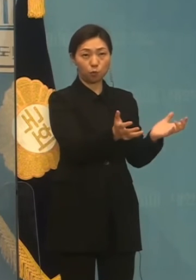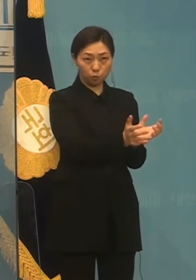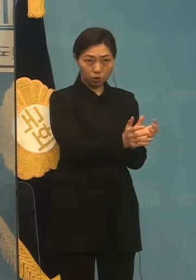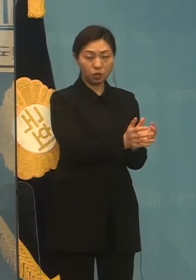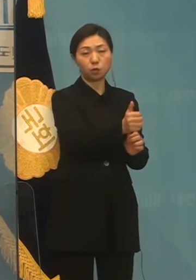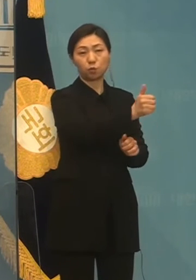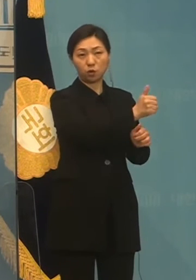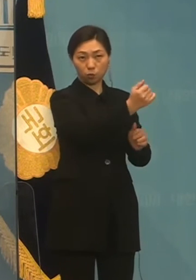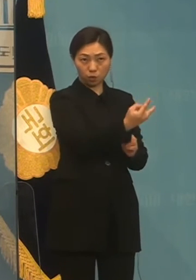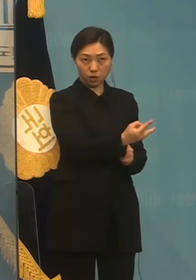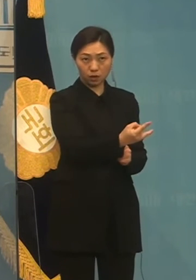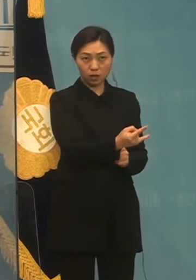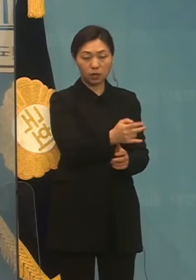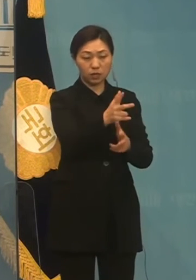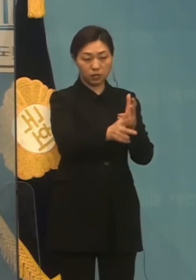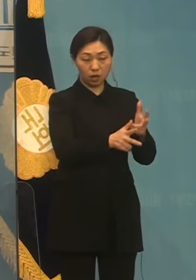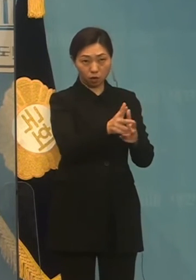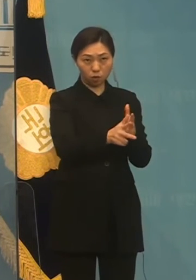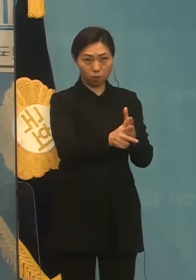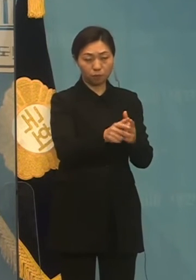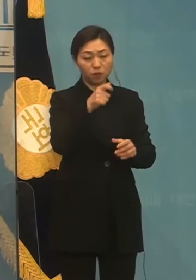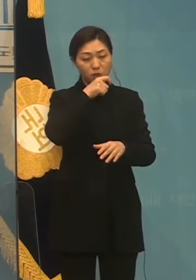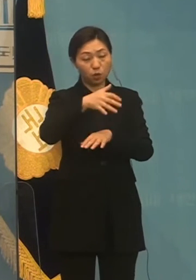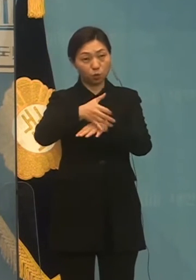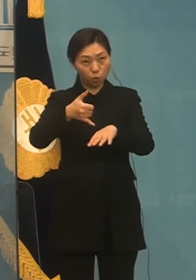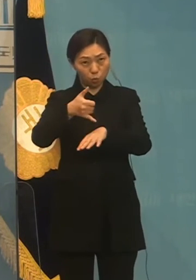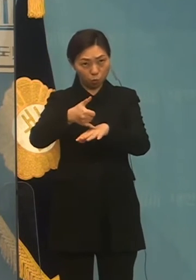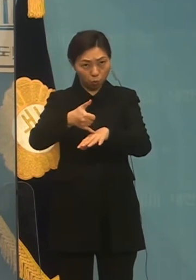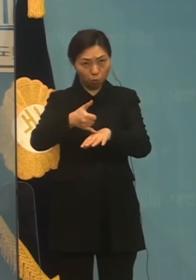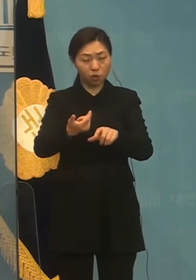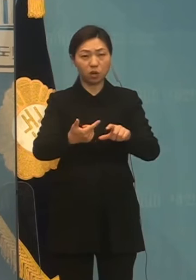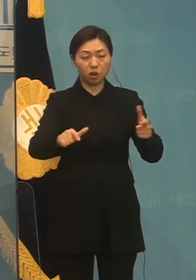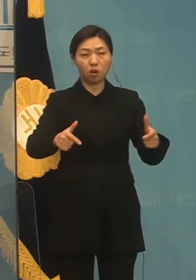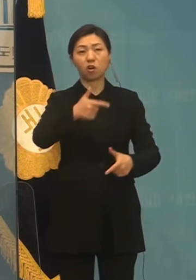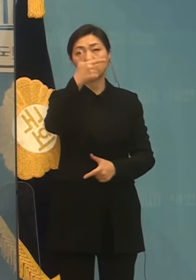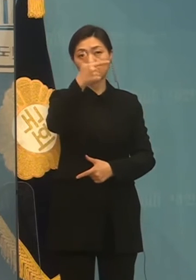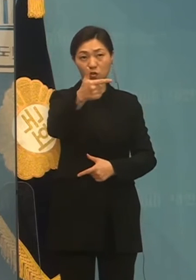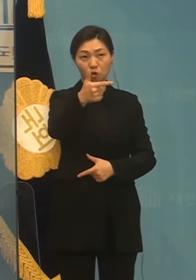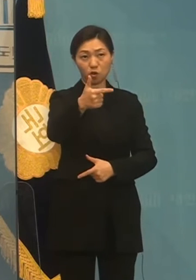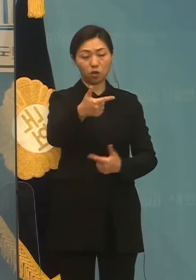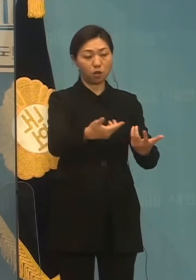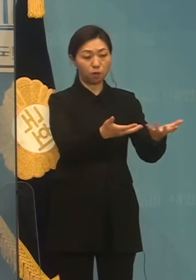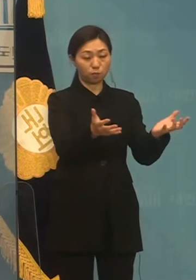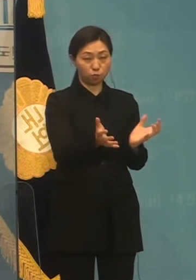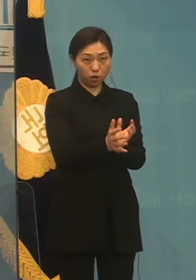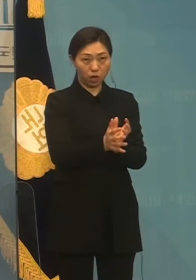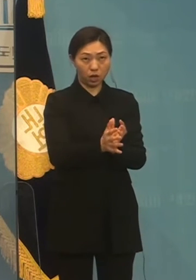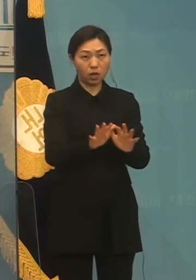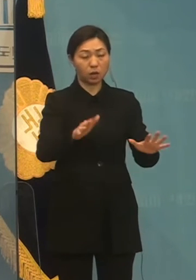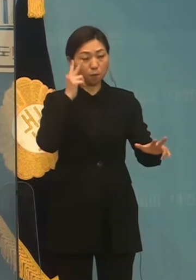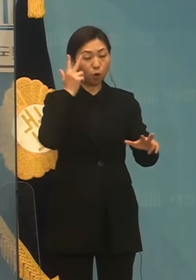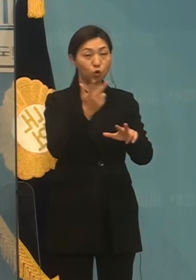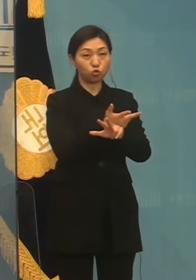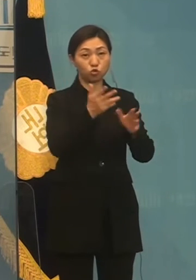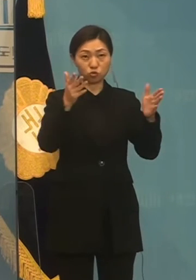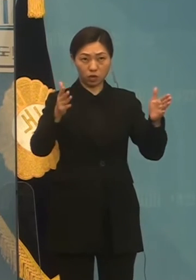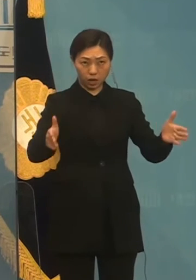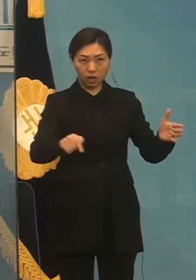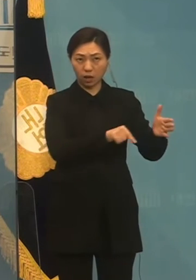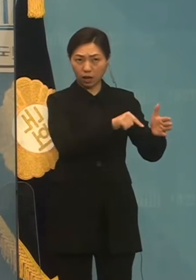농예수위, 산자위 등 6개 위원회가 이번 주 중 전체 회의를 열어서 법안을 의결하는